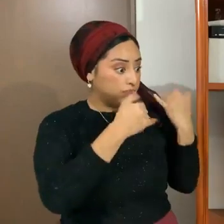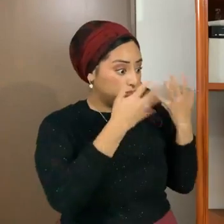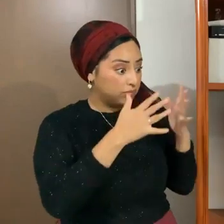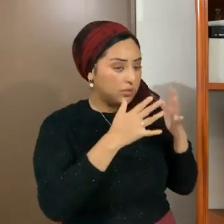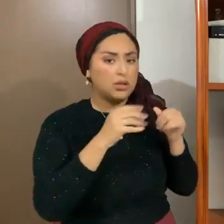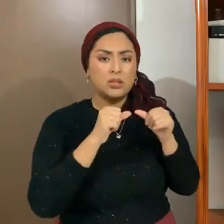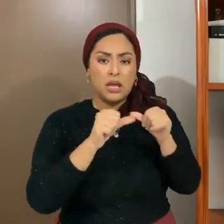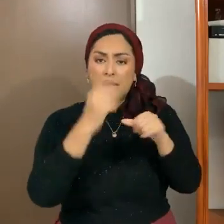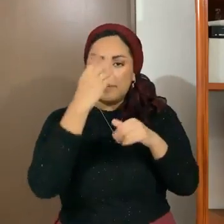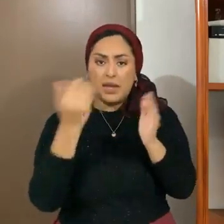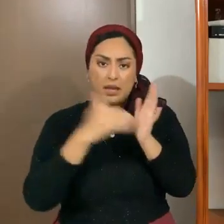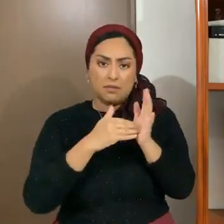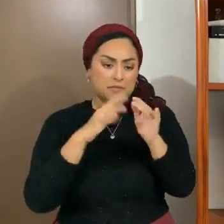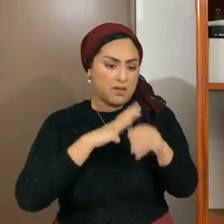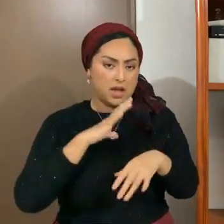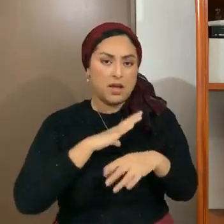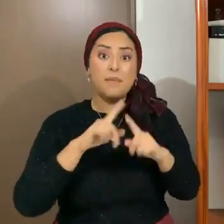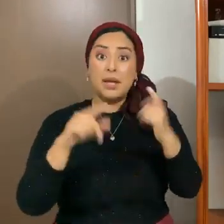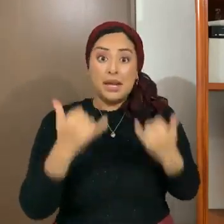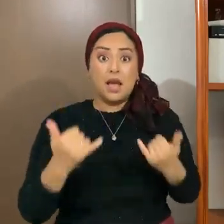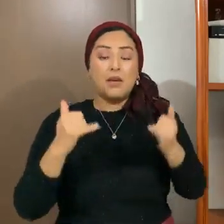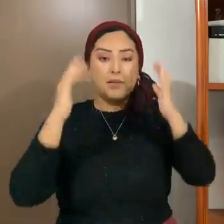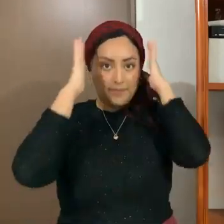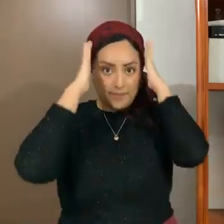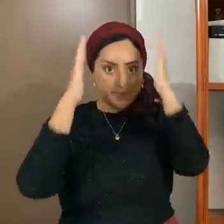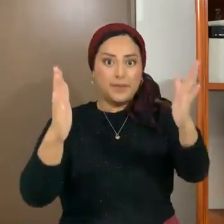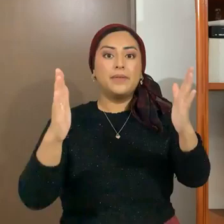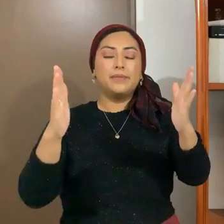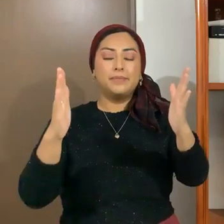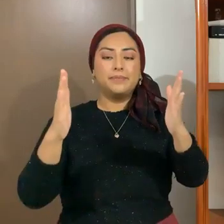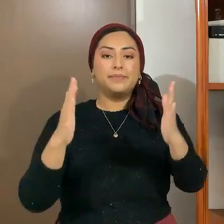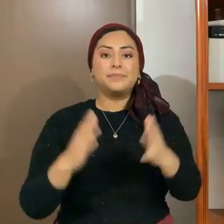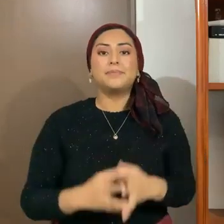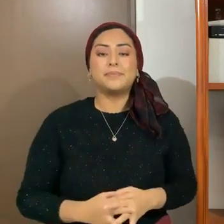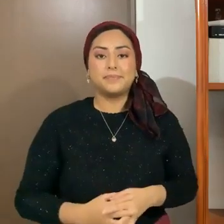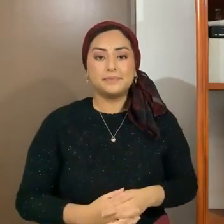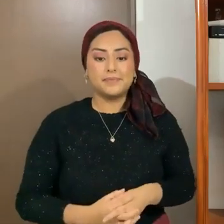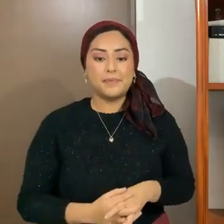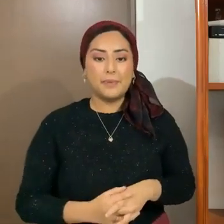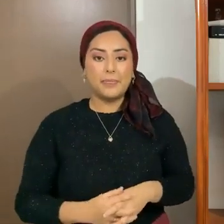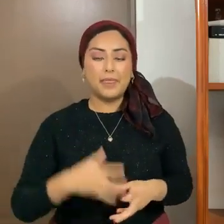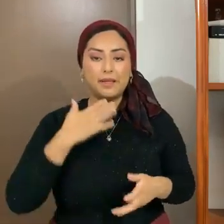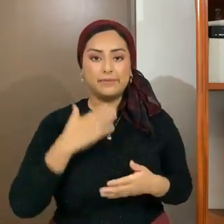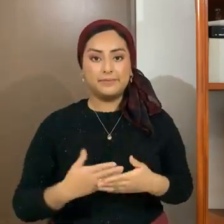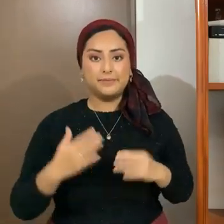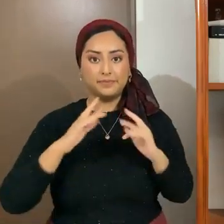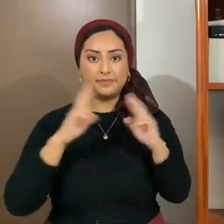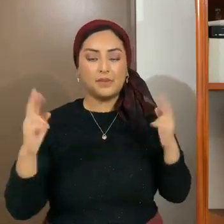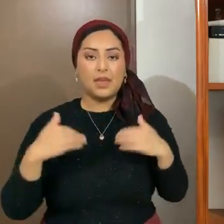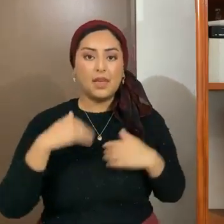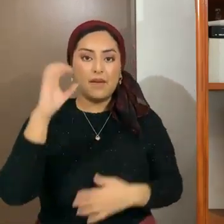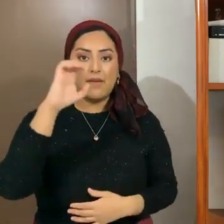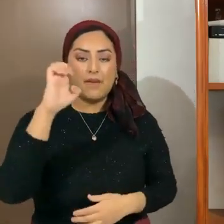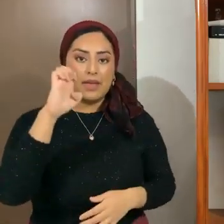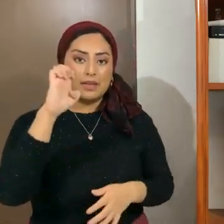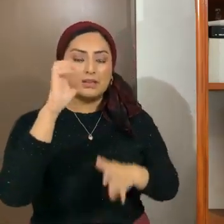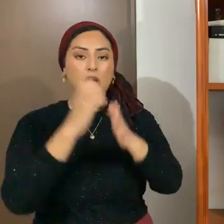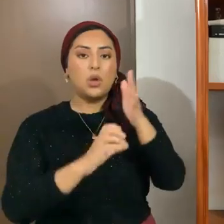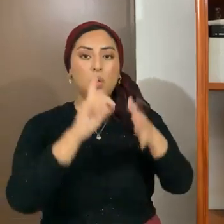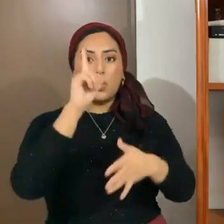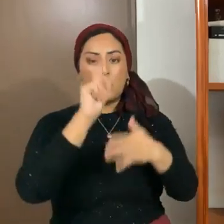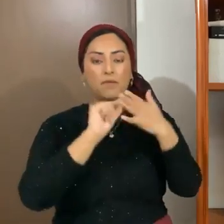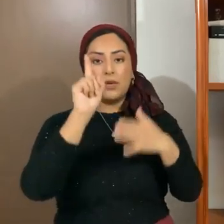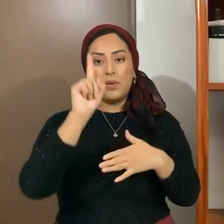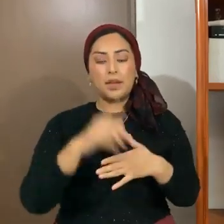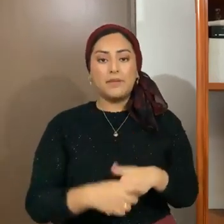seguir descansando, pero ahora es tiempo de aprender y de estudiar. Muy bien, ya lo tienen, Éxodo 1, verso 1,